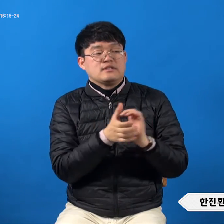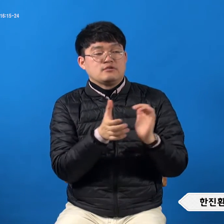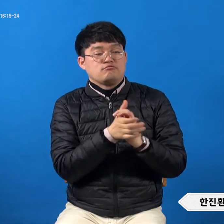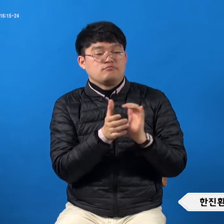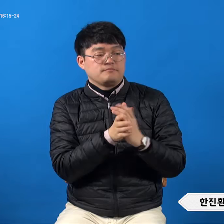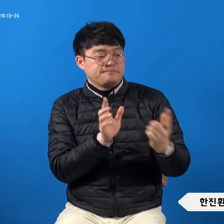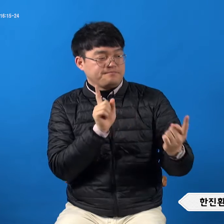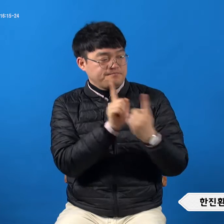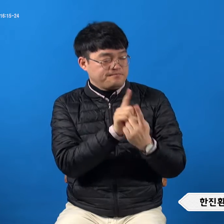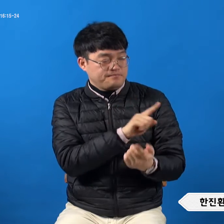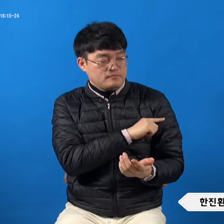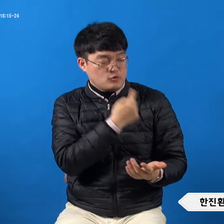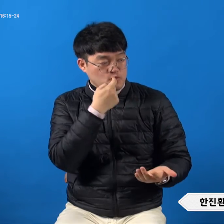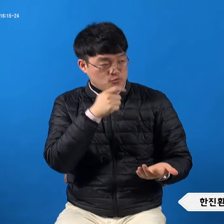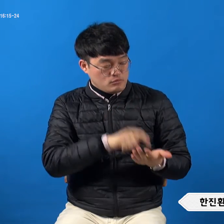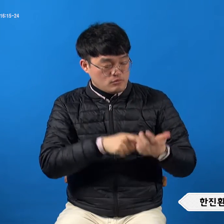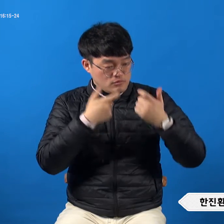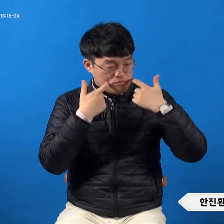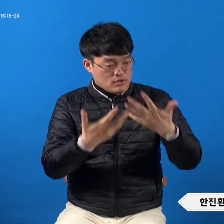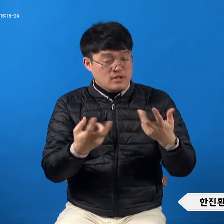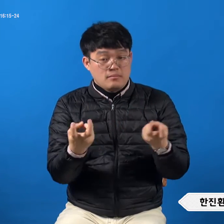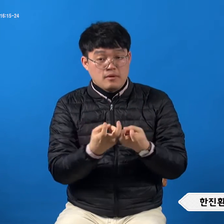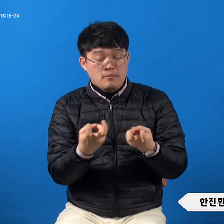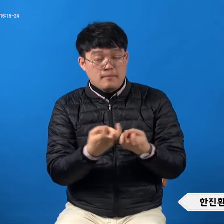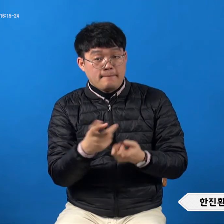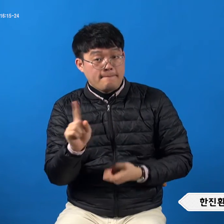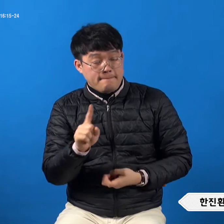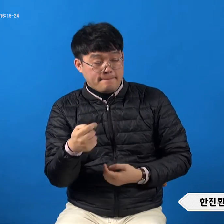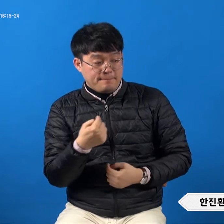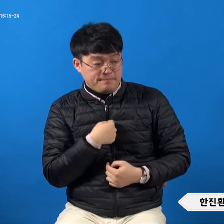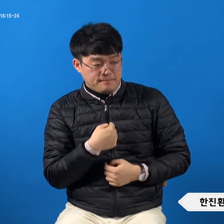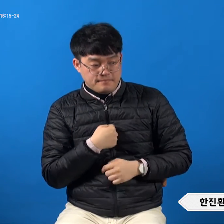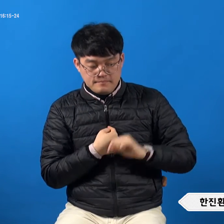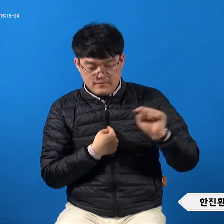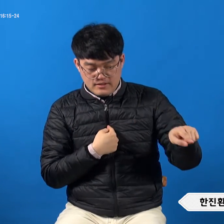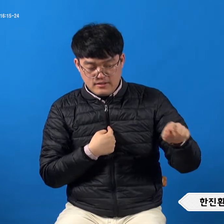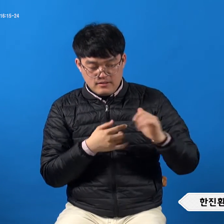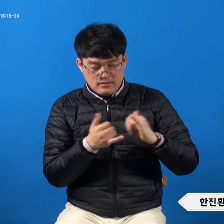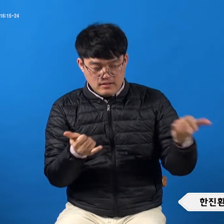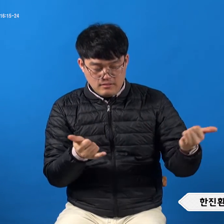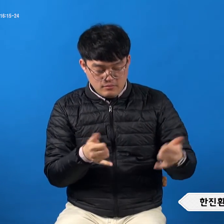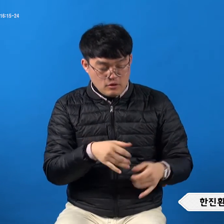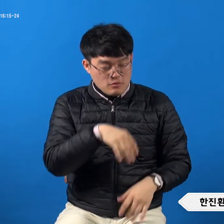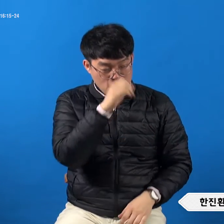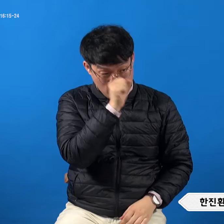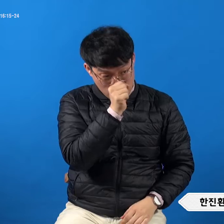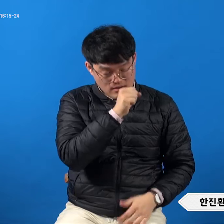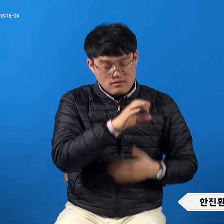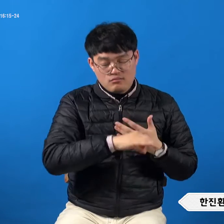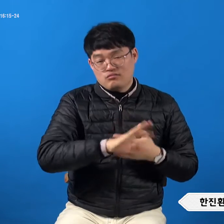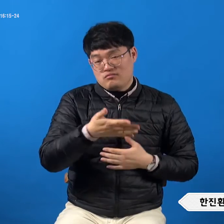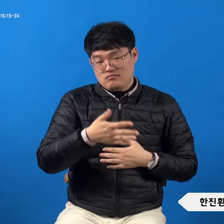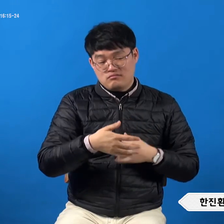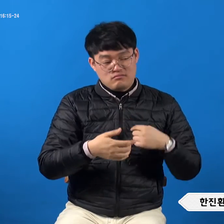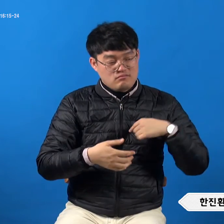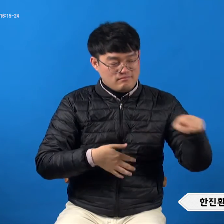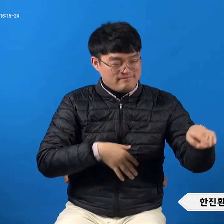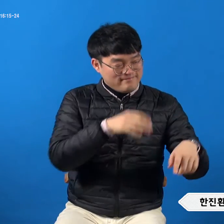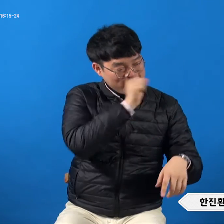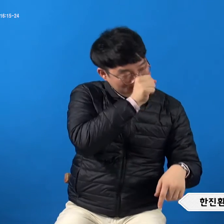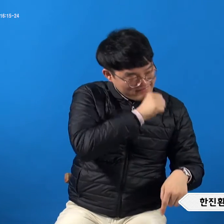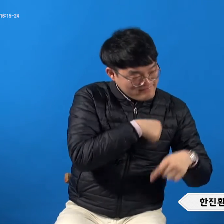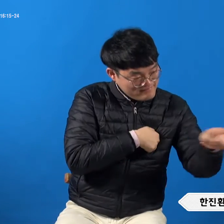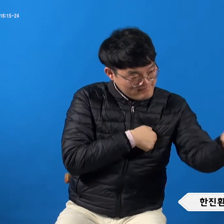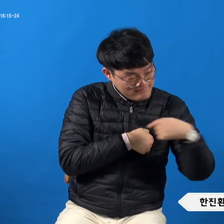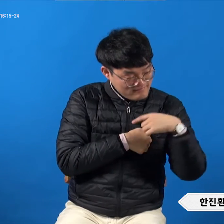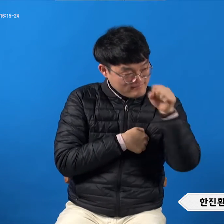수 있는 가장 쉽고 확실한 방법, 내가 그 사람을 좋아하면 됩니다. 그러면 그 사람도 나를